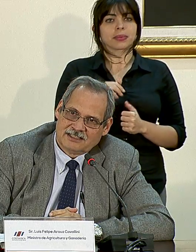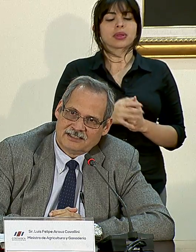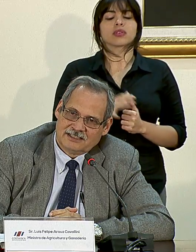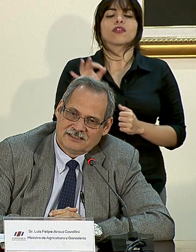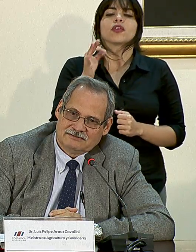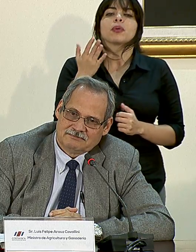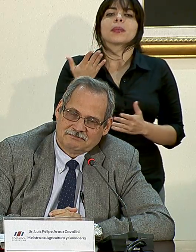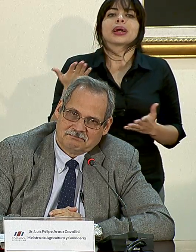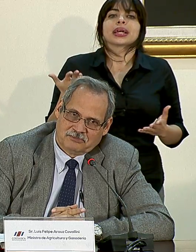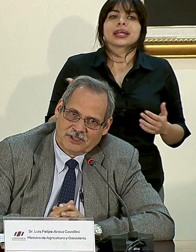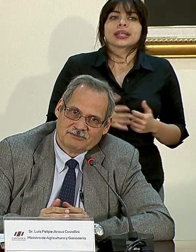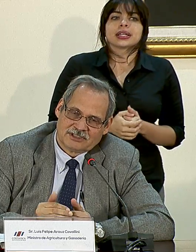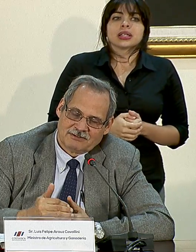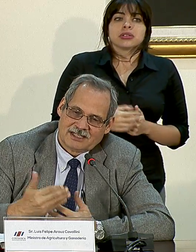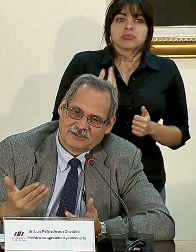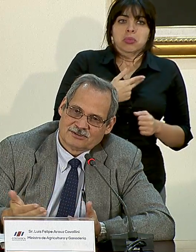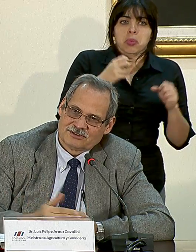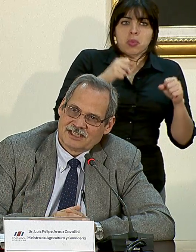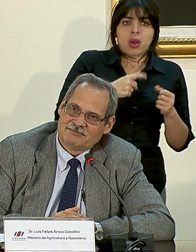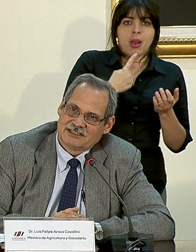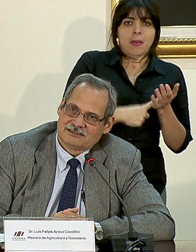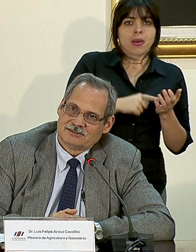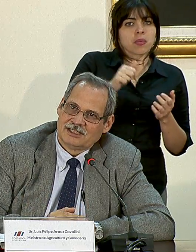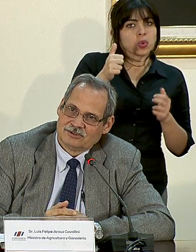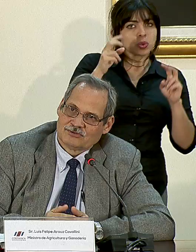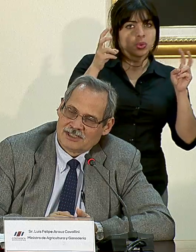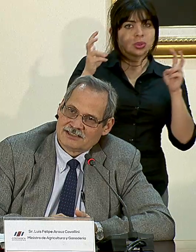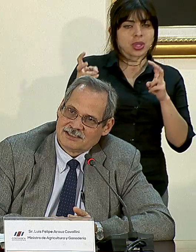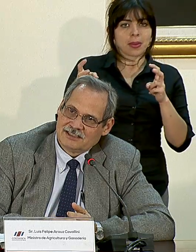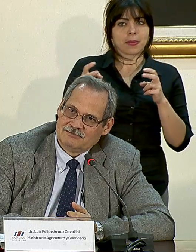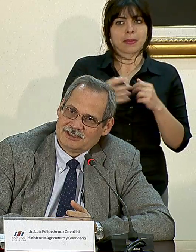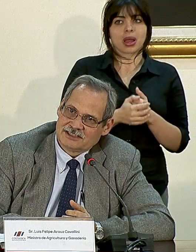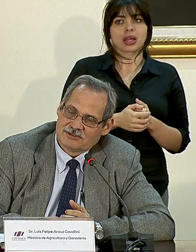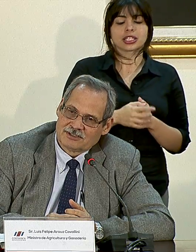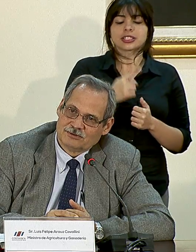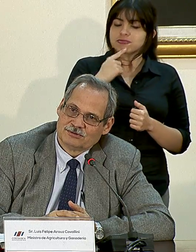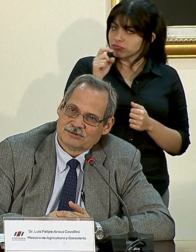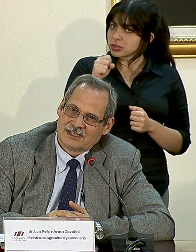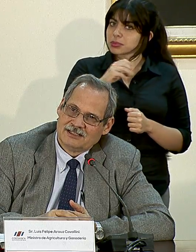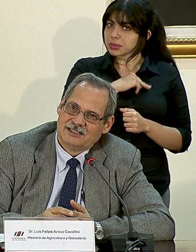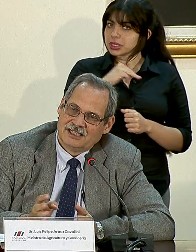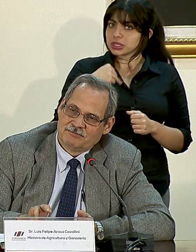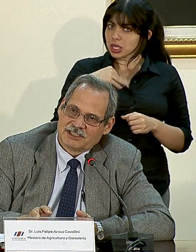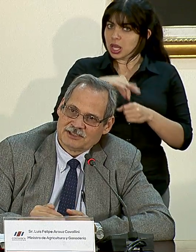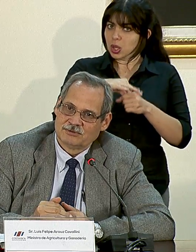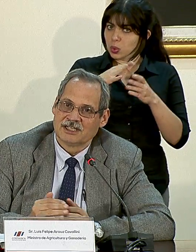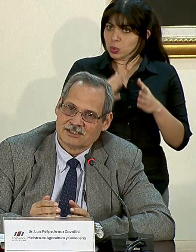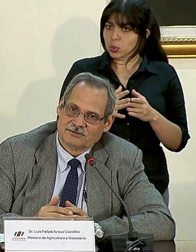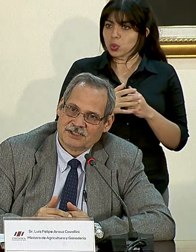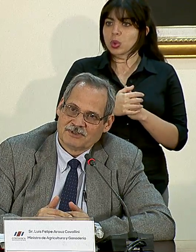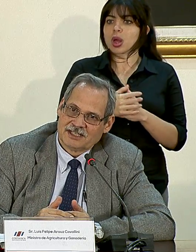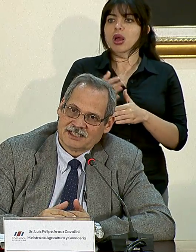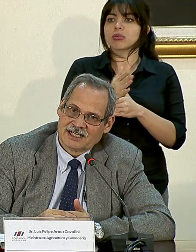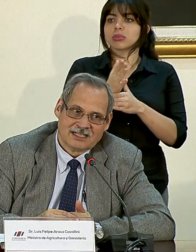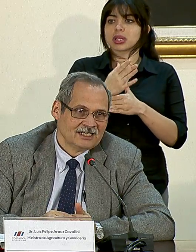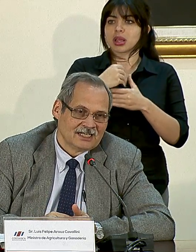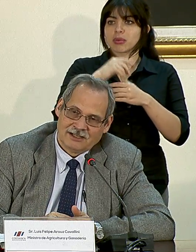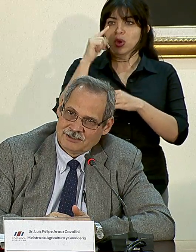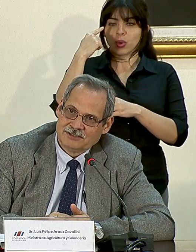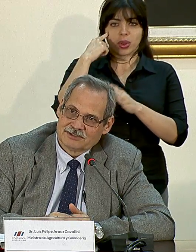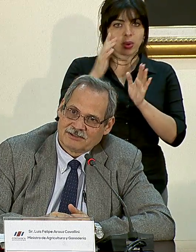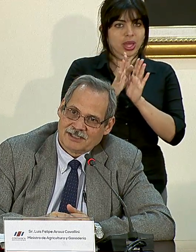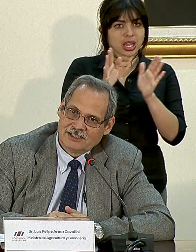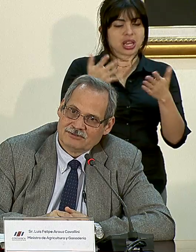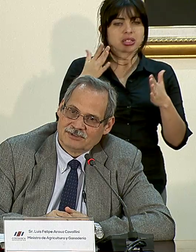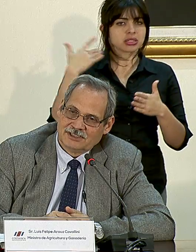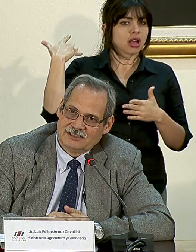manera que podemos hablar de otros temas en los cuales sí, el Ministerio de Agricultura en particular y el gobierno en general ha